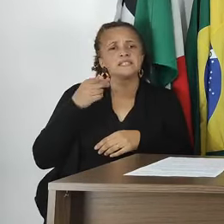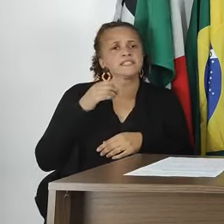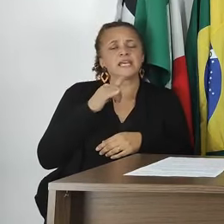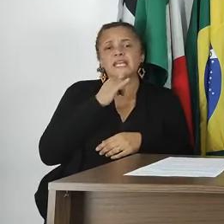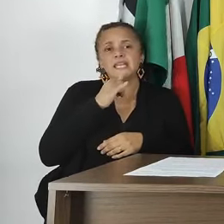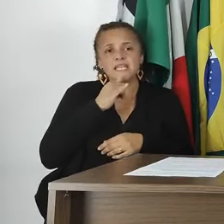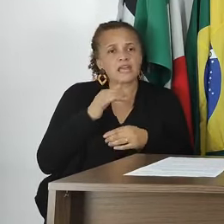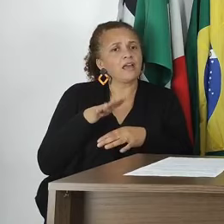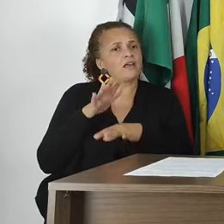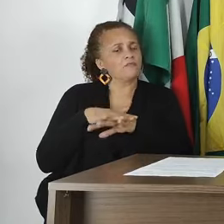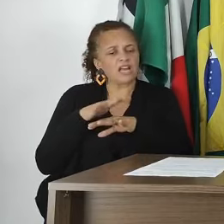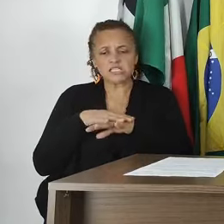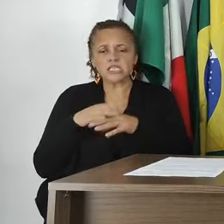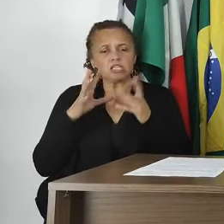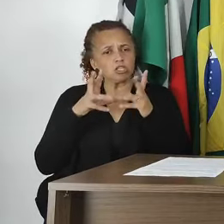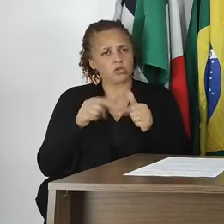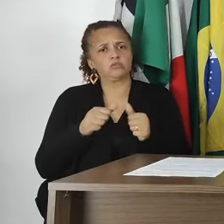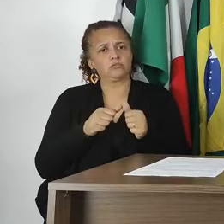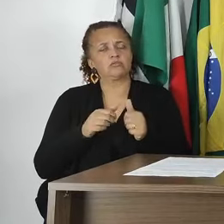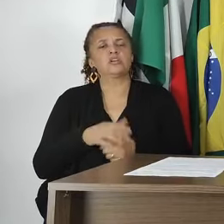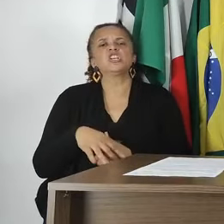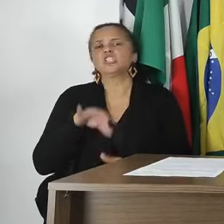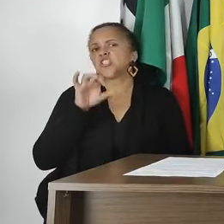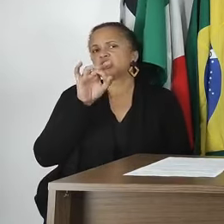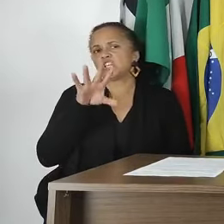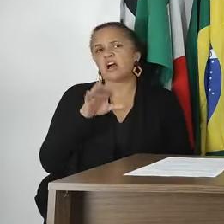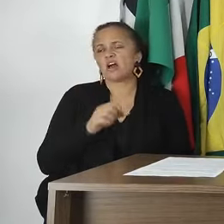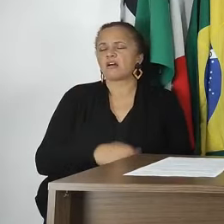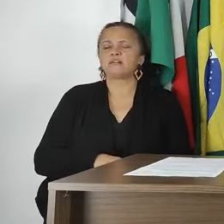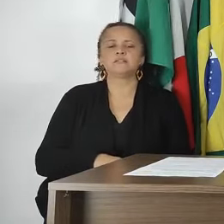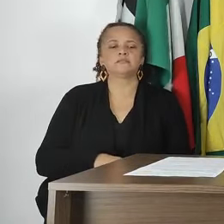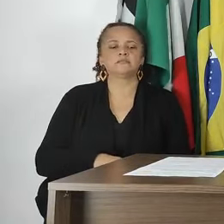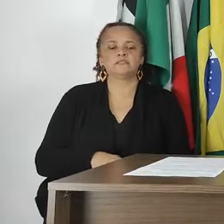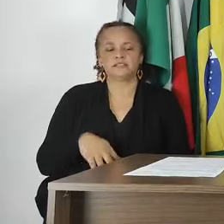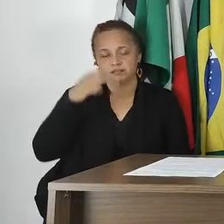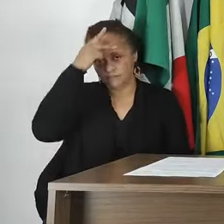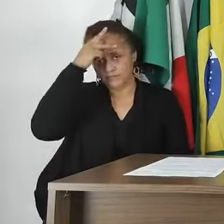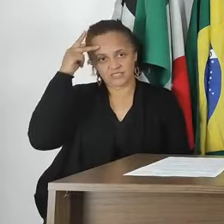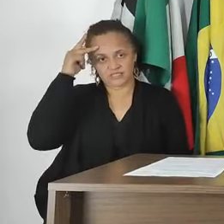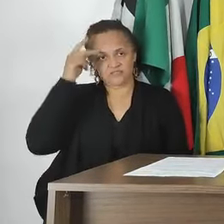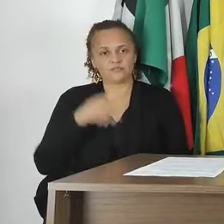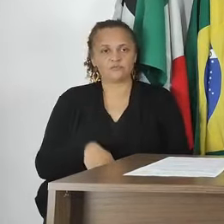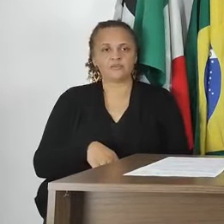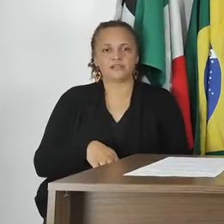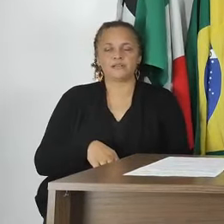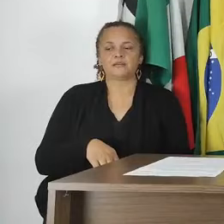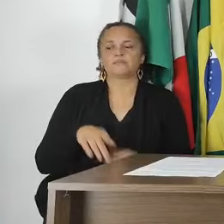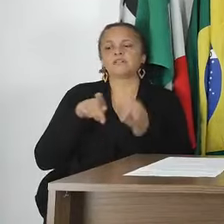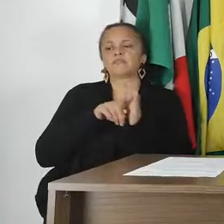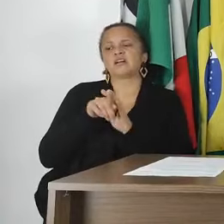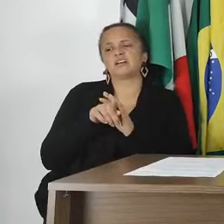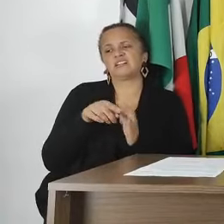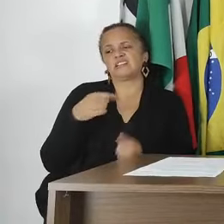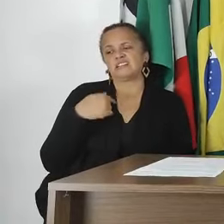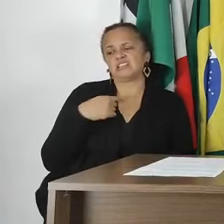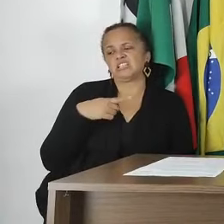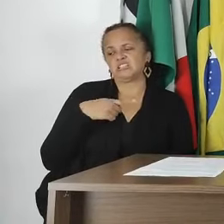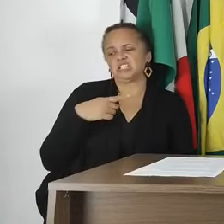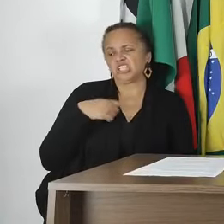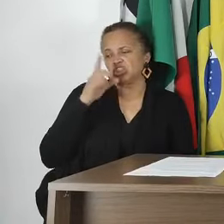daí. Não é somente, olha, a pessoa chega perto de você e fala, estou passando por dificuldades na